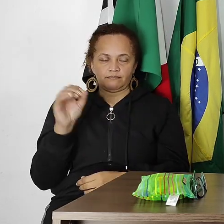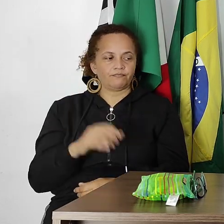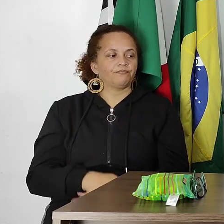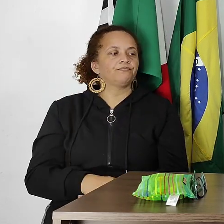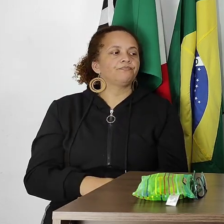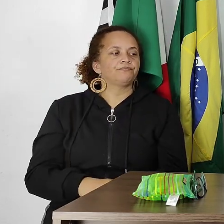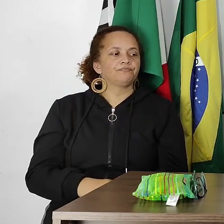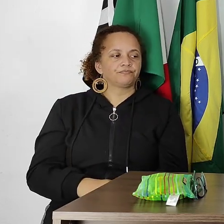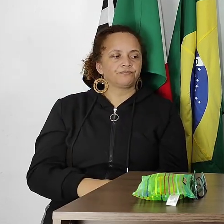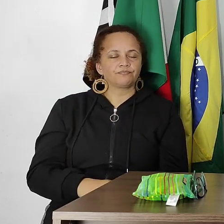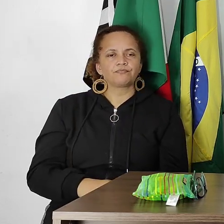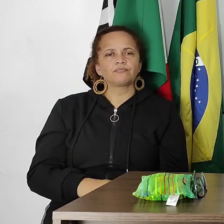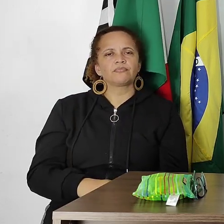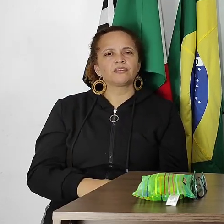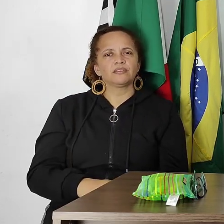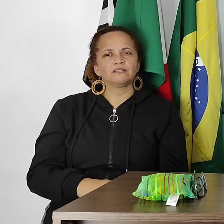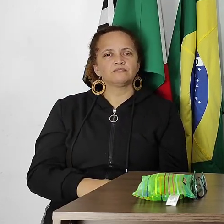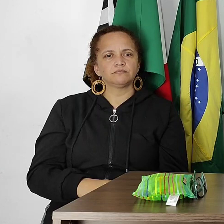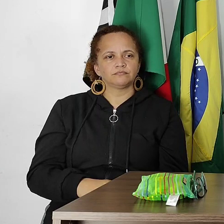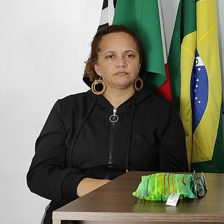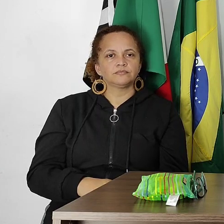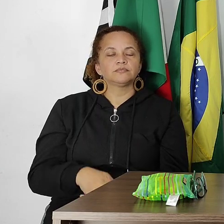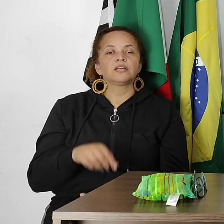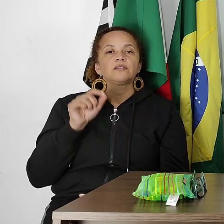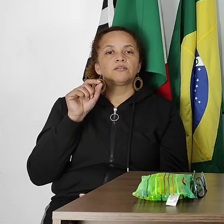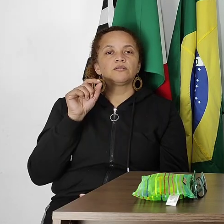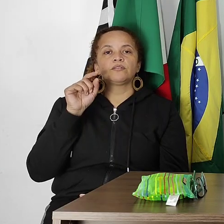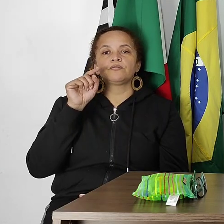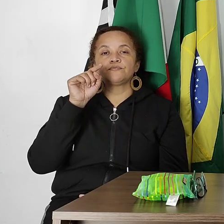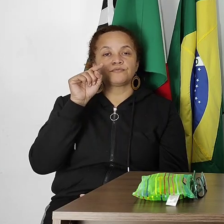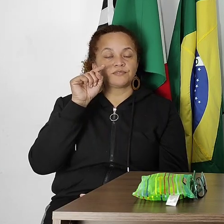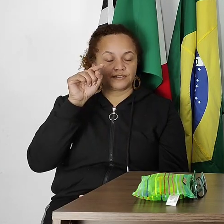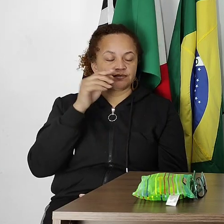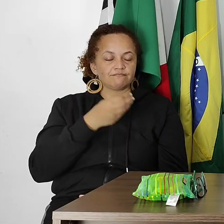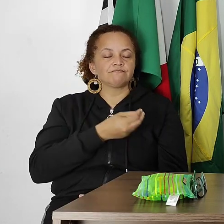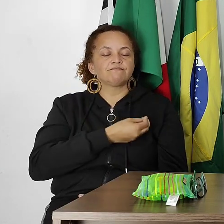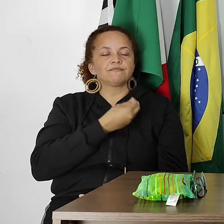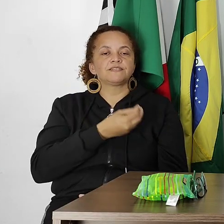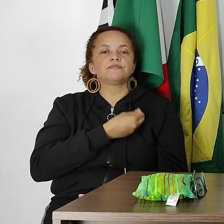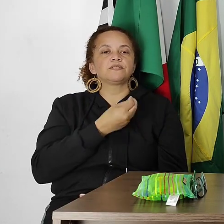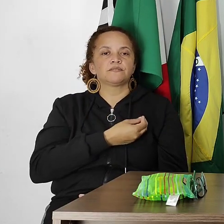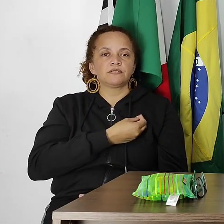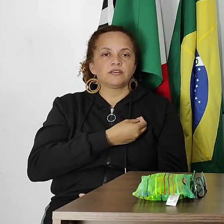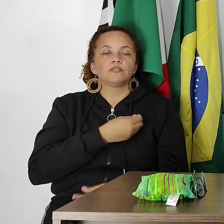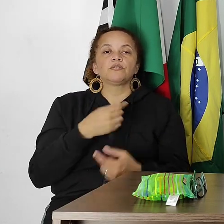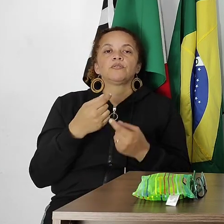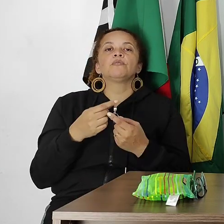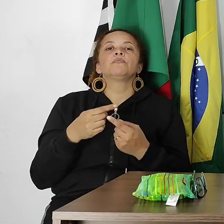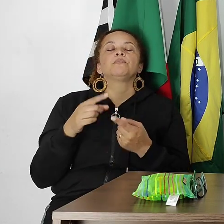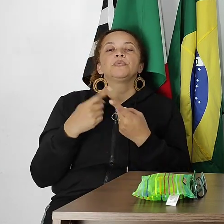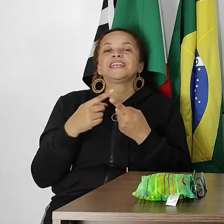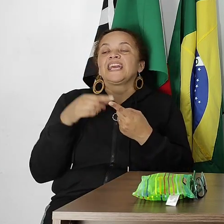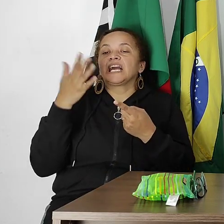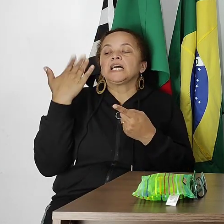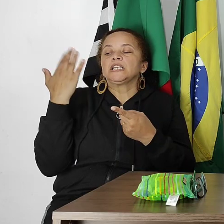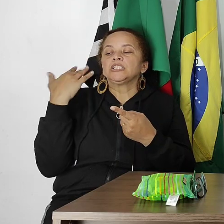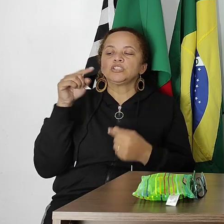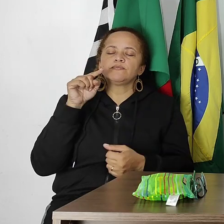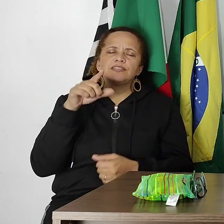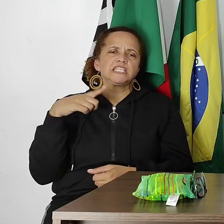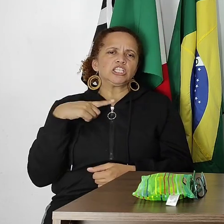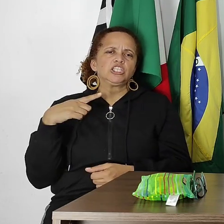E vós vivificou, estando vós morto em ofensas e pecados, em que outro tempo